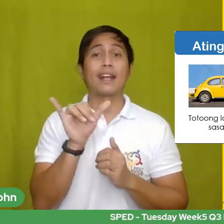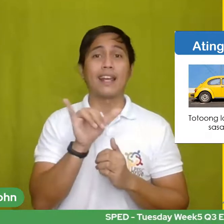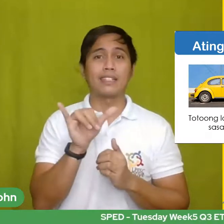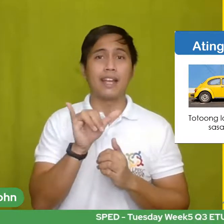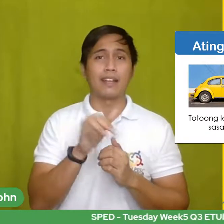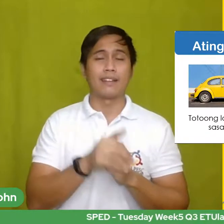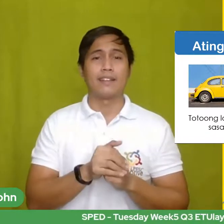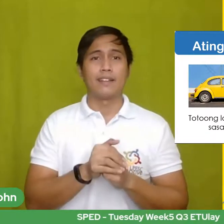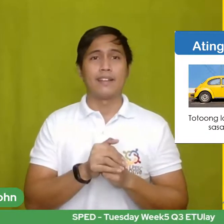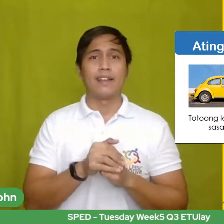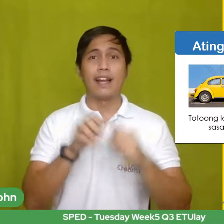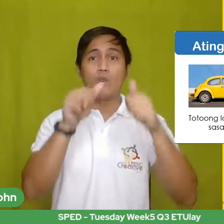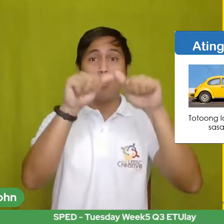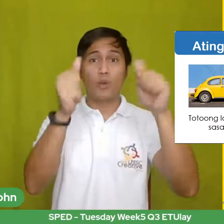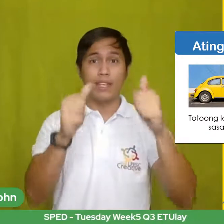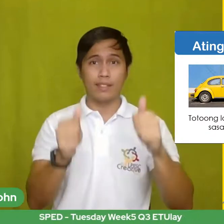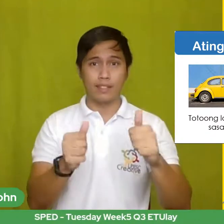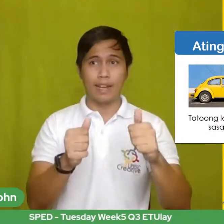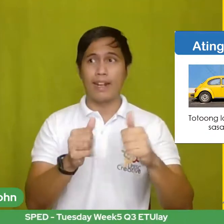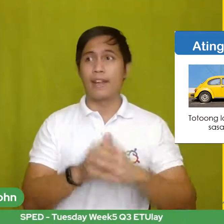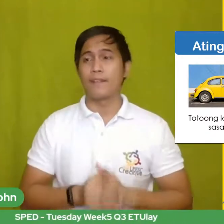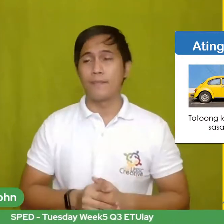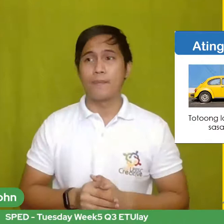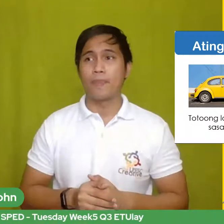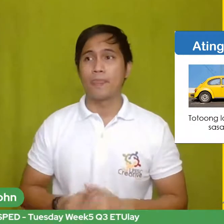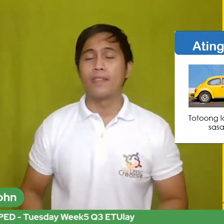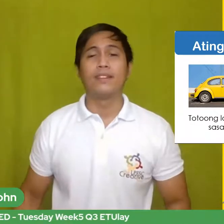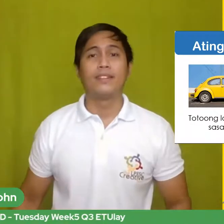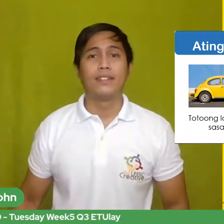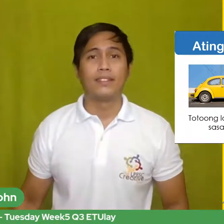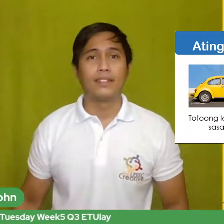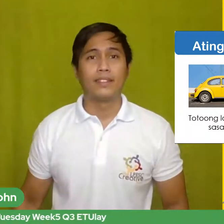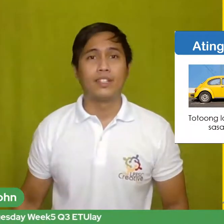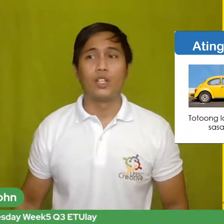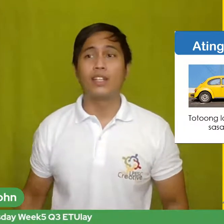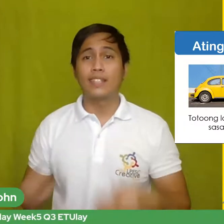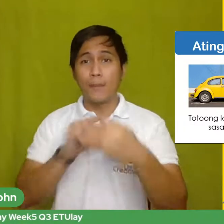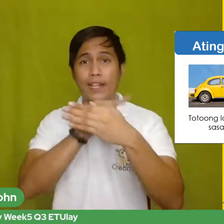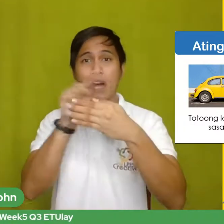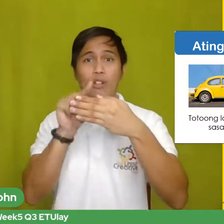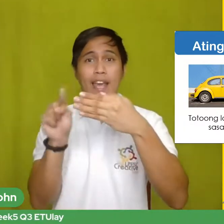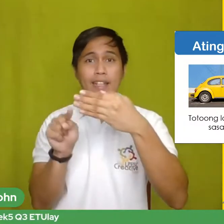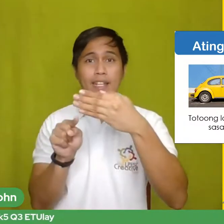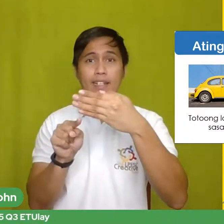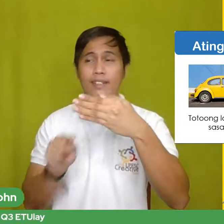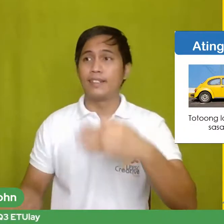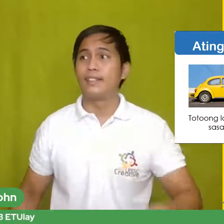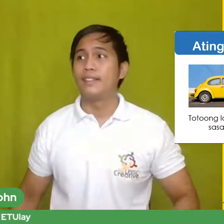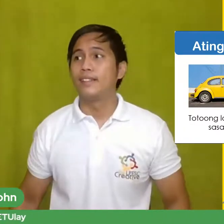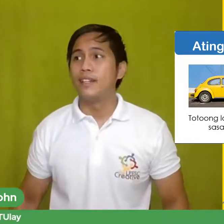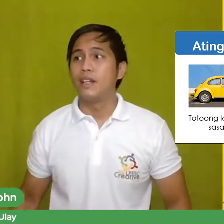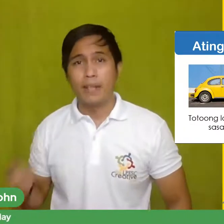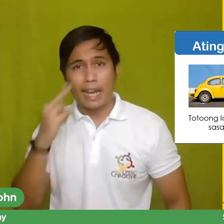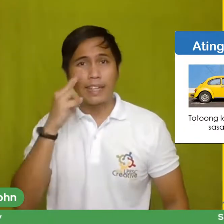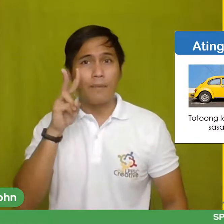parehas sila ng hugis talaga. Yun ang sabi ng outlining. May nakita ba